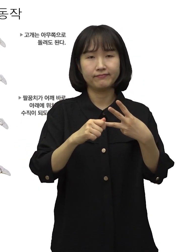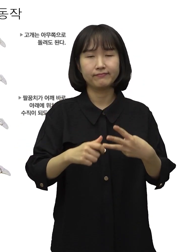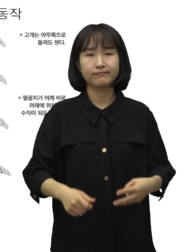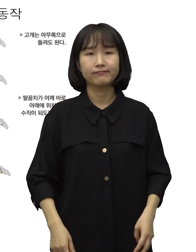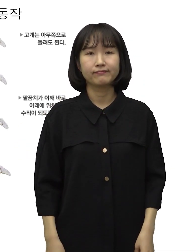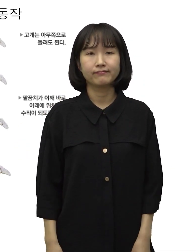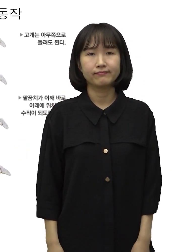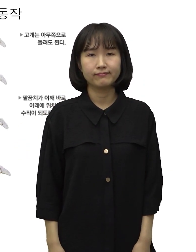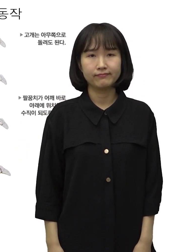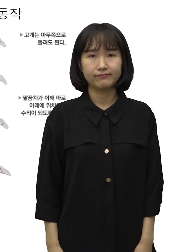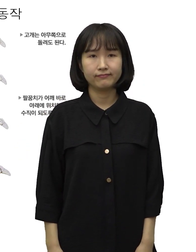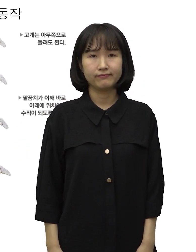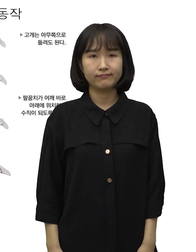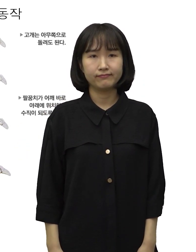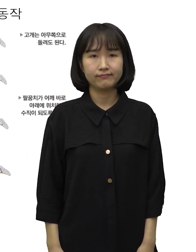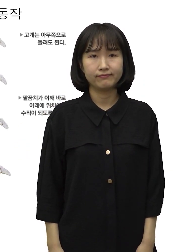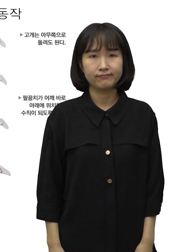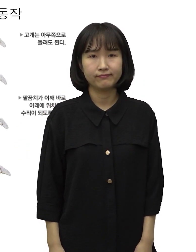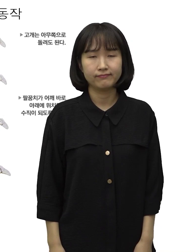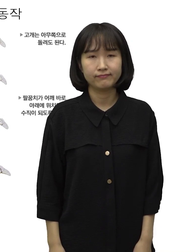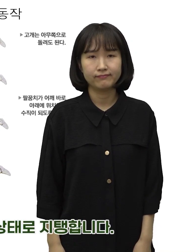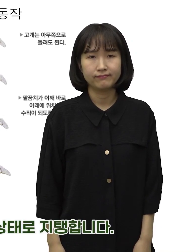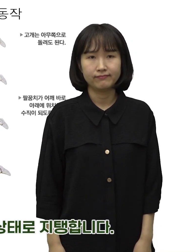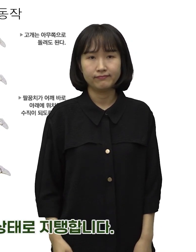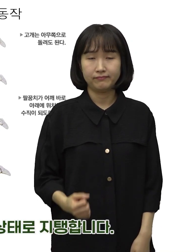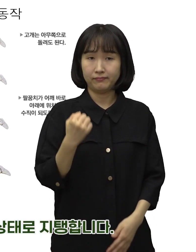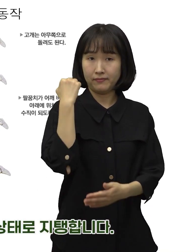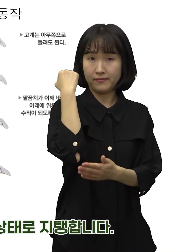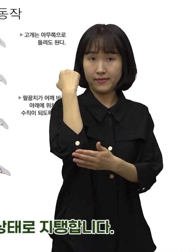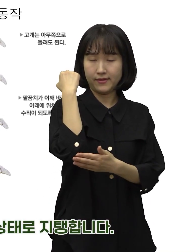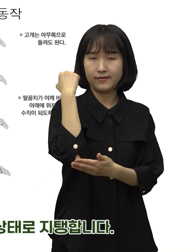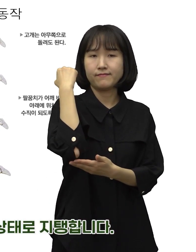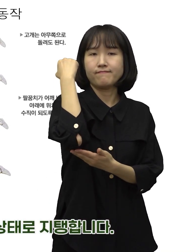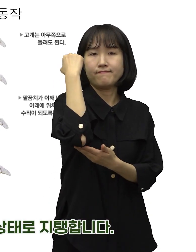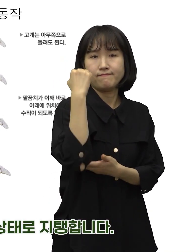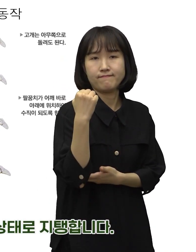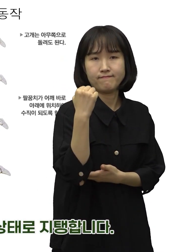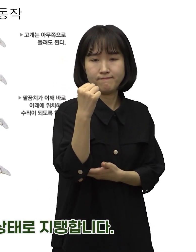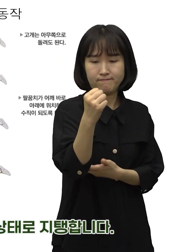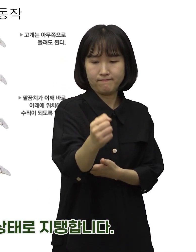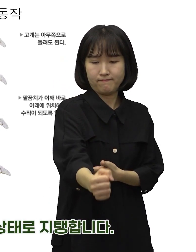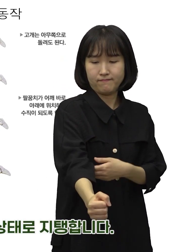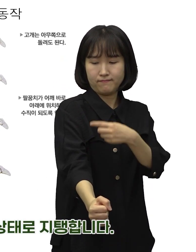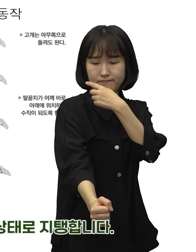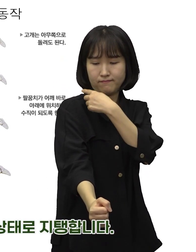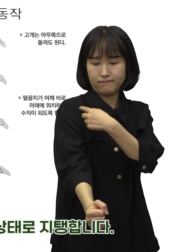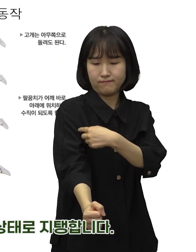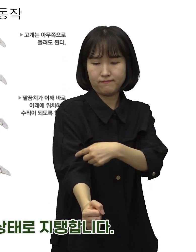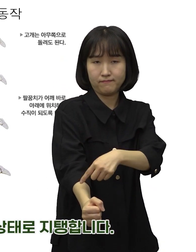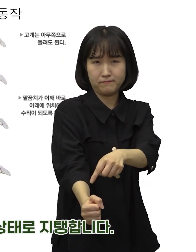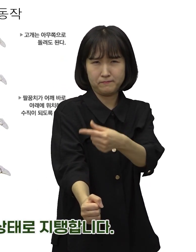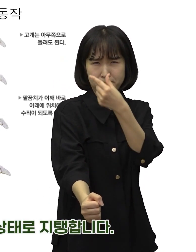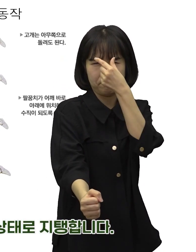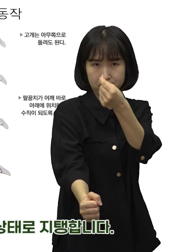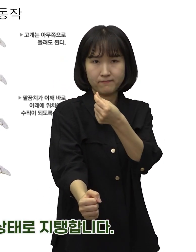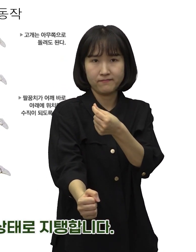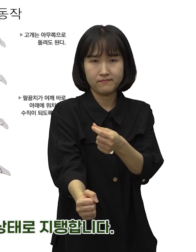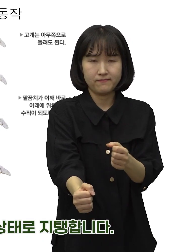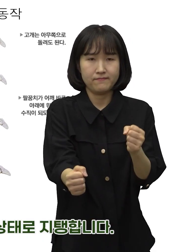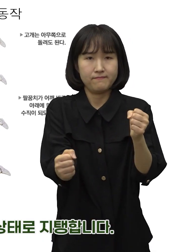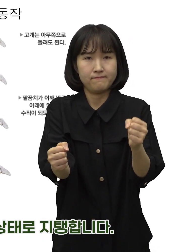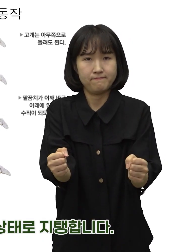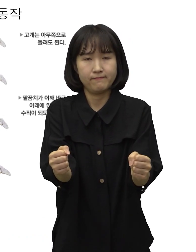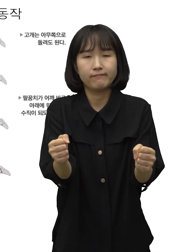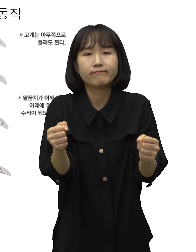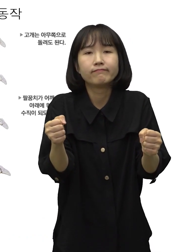통증이 없는 경우 3단계로 이동합니다. 3단계에서는 팔꿈치를 어깨 너비로 벌린 상태로